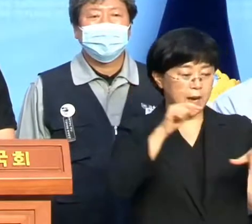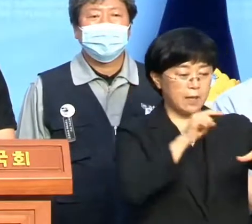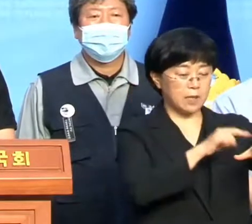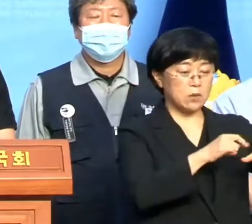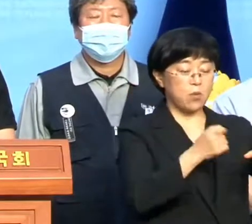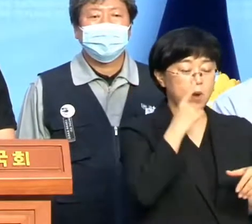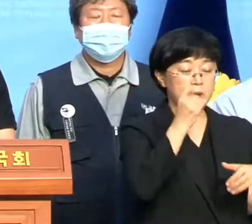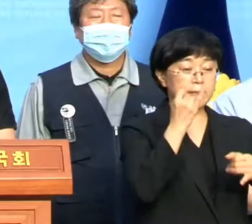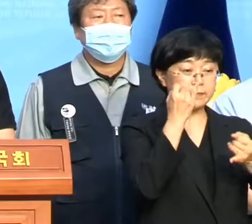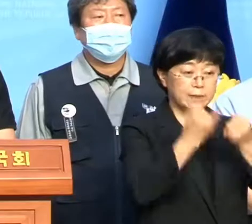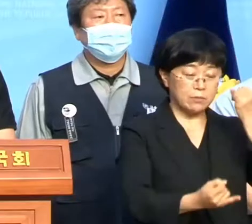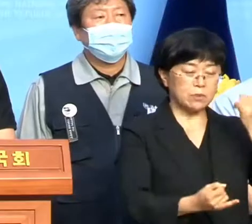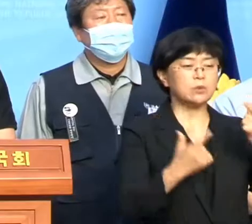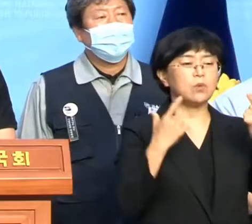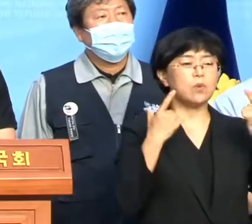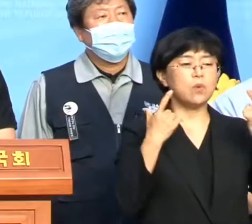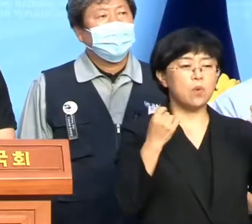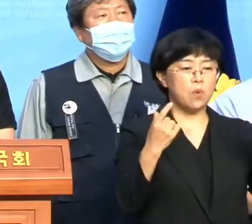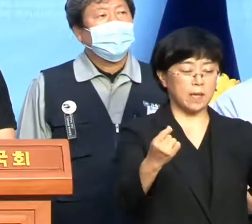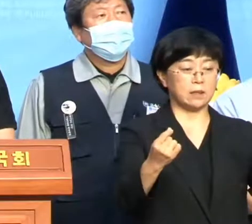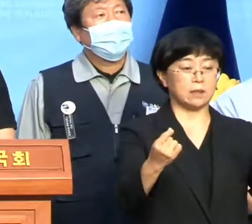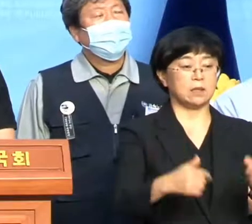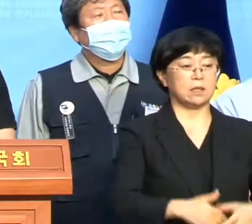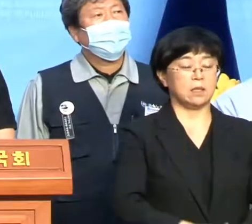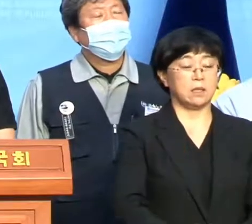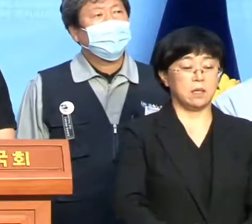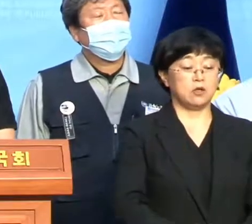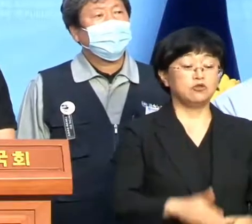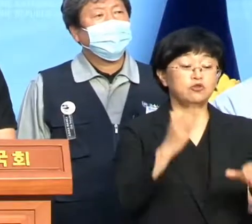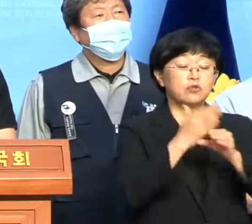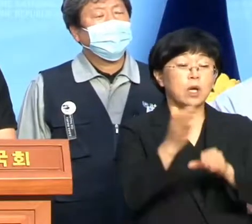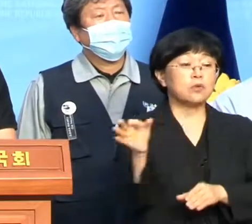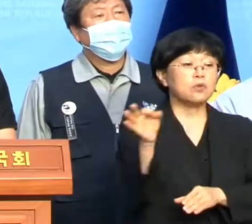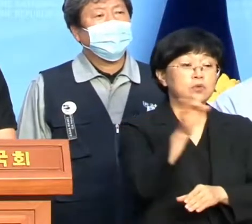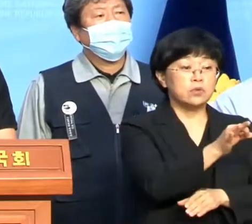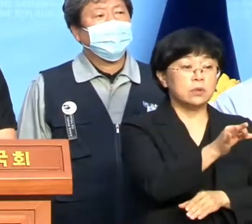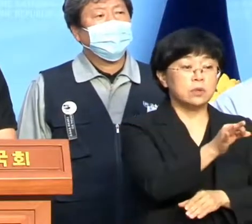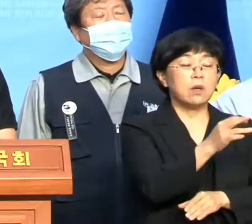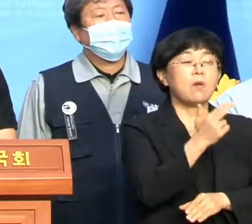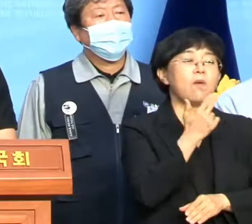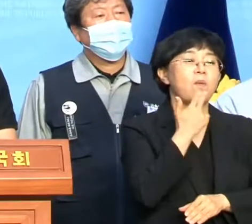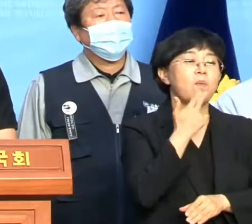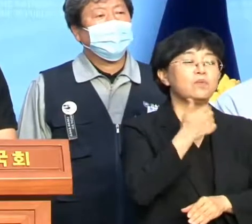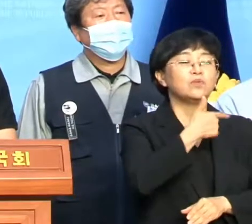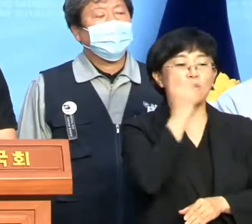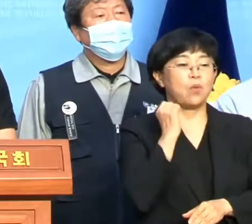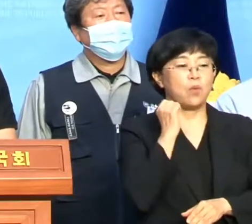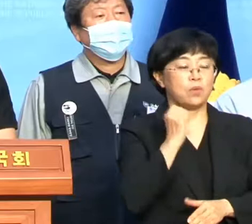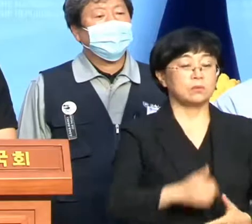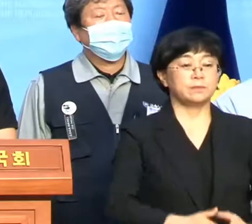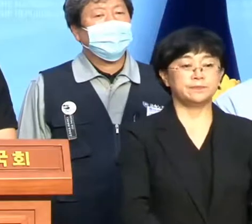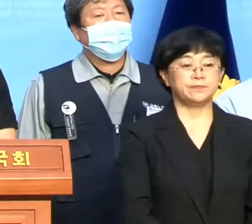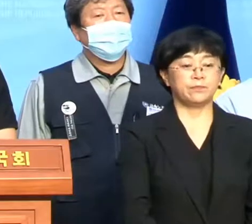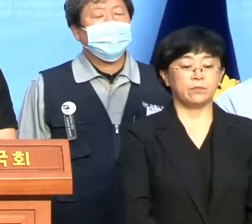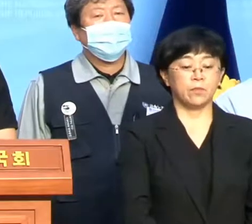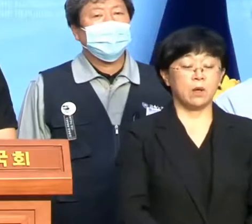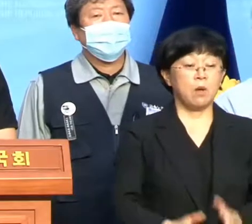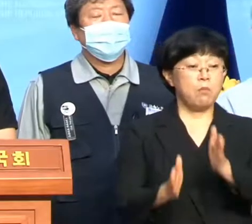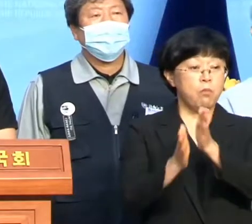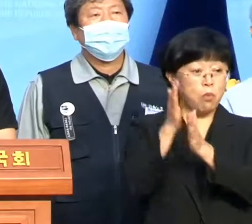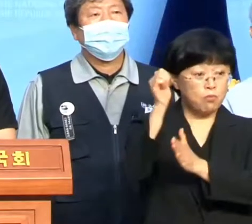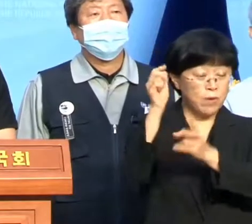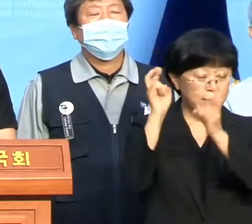원인은 똑같다 기성금 이 부족하다는 게 한결같은 이웃 아 원청 히